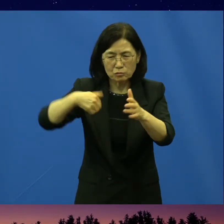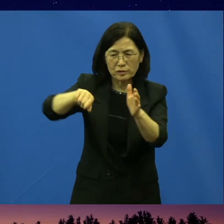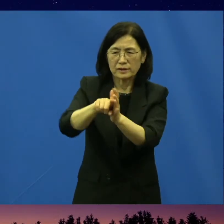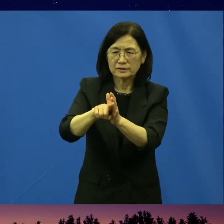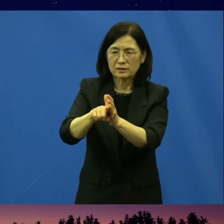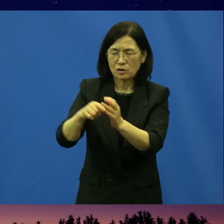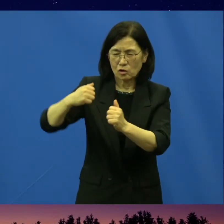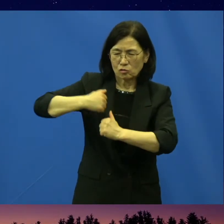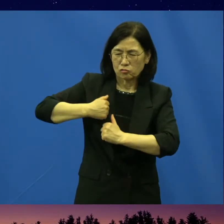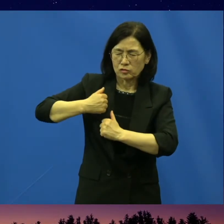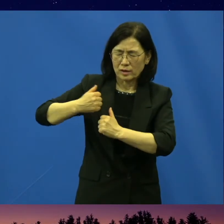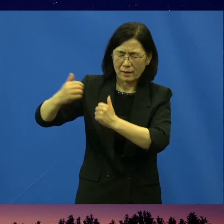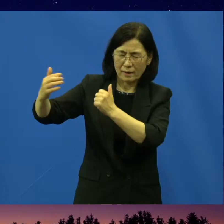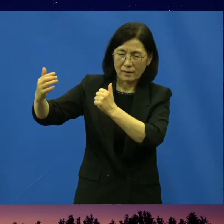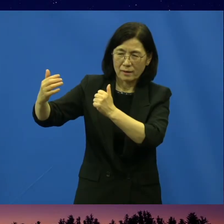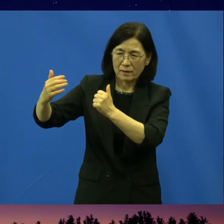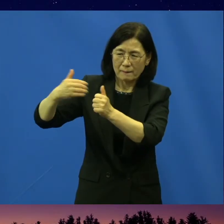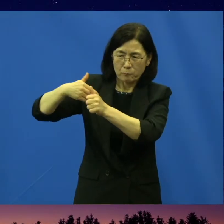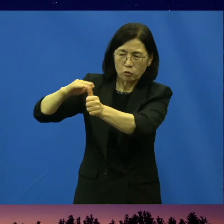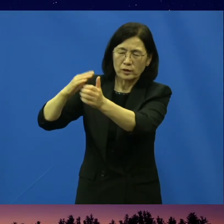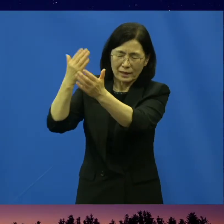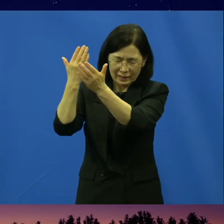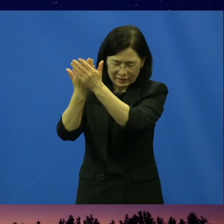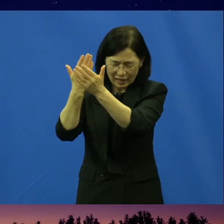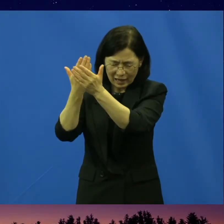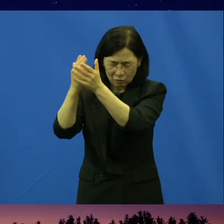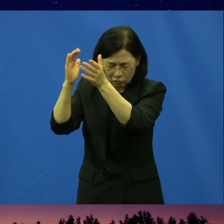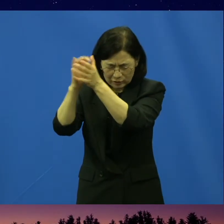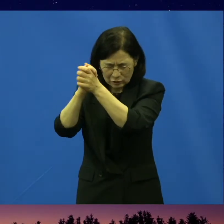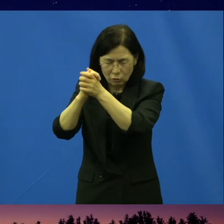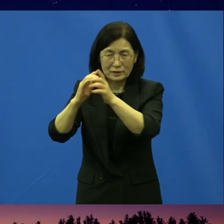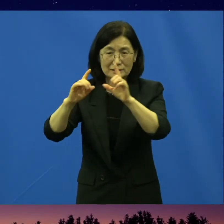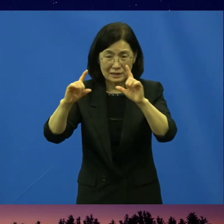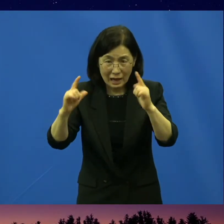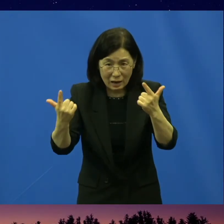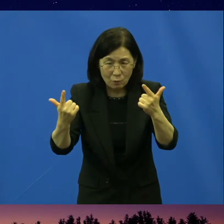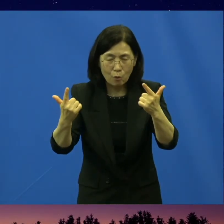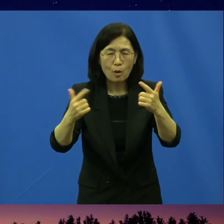기도하지 않았어요. 엘리사의 상황의 눈을 열어달라고 기도한 거예요.